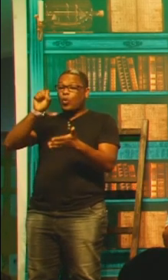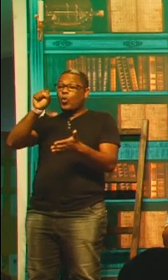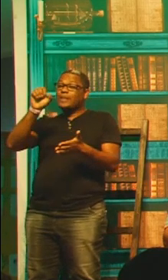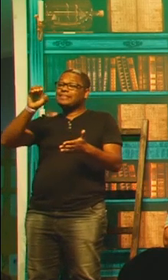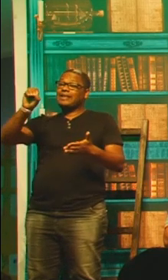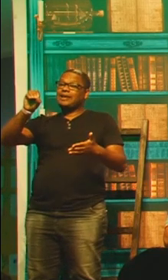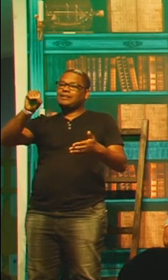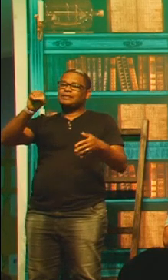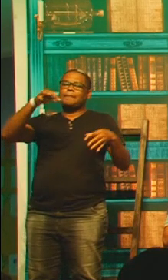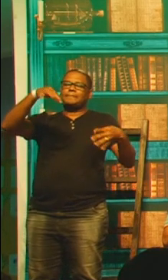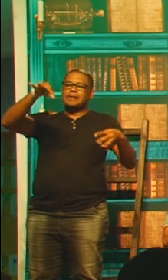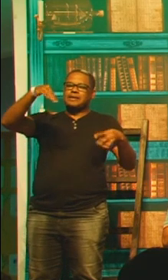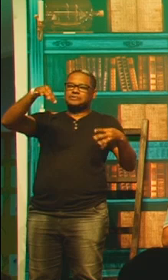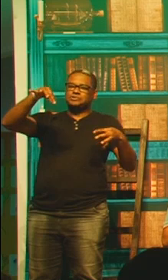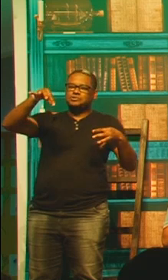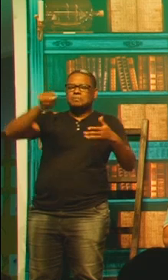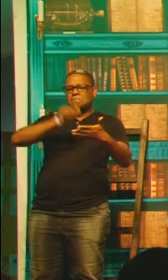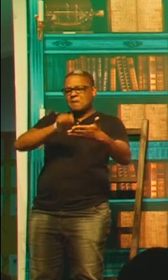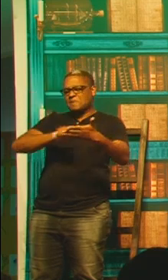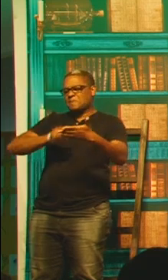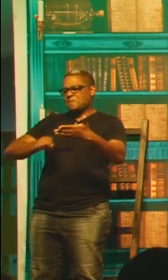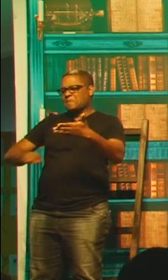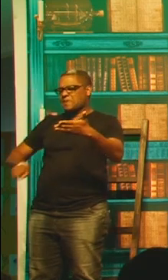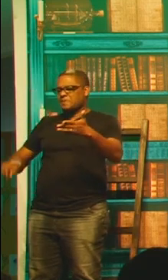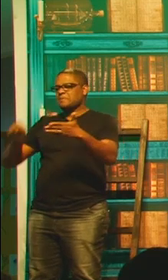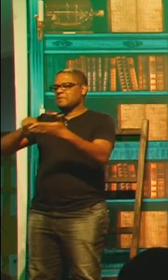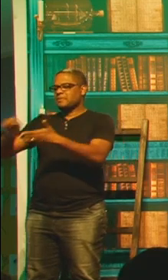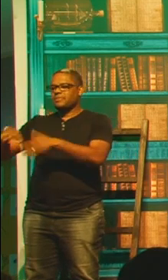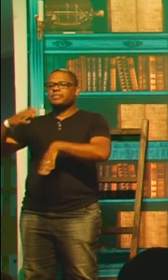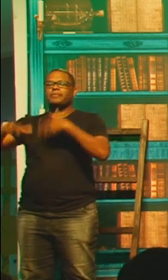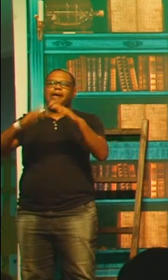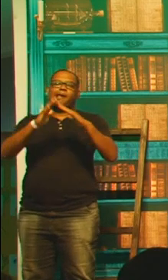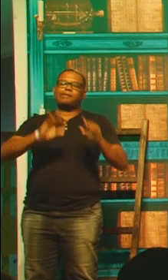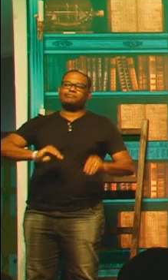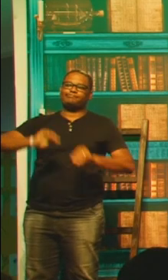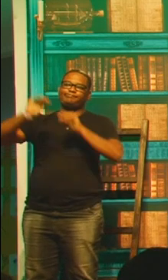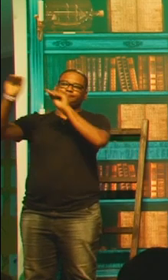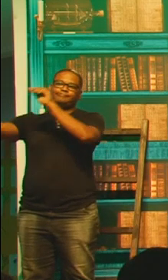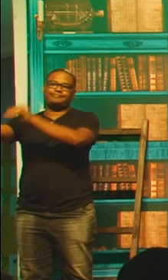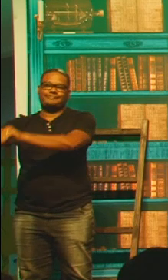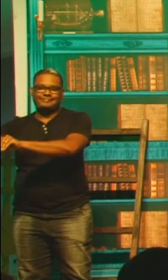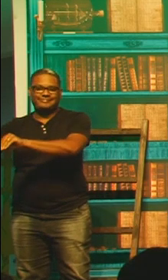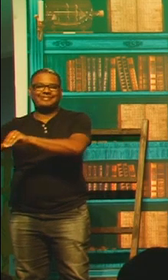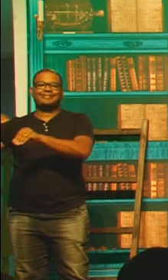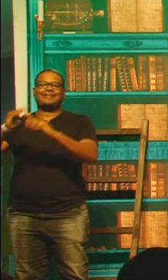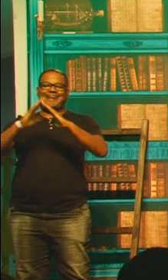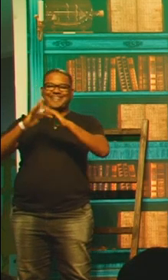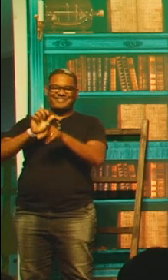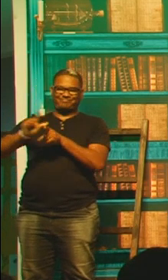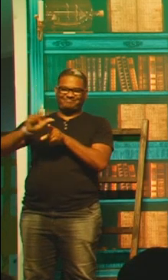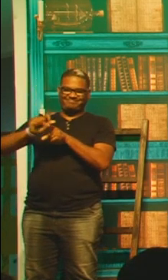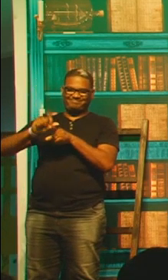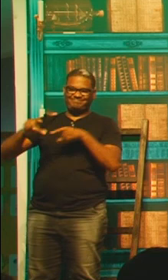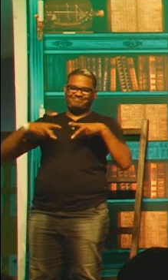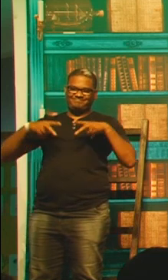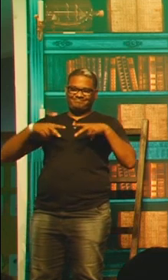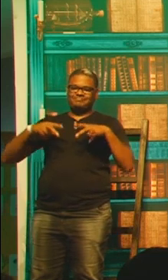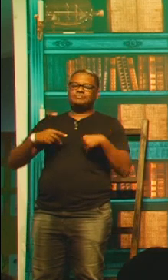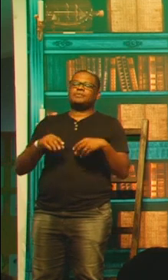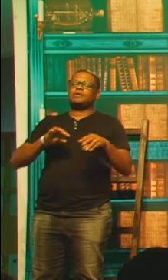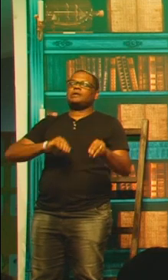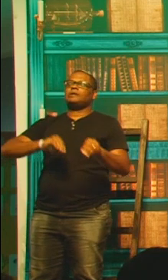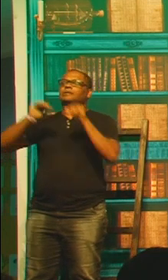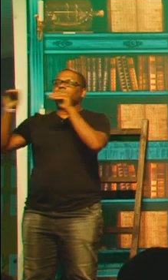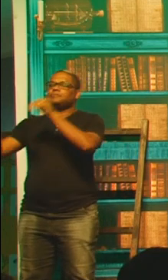páginas, mas a gente mudava de casa com frequência, porque morávamos de aluguel, e aí essas páginas se